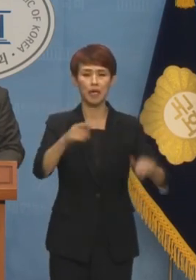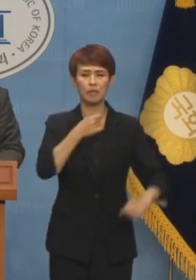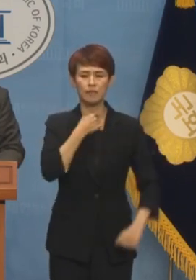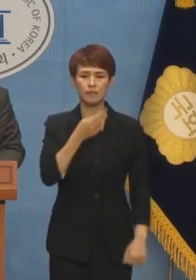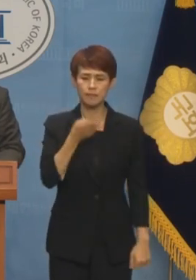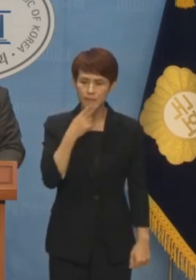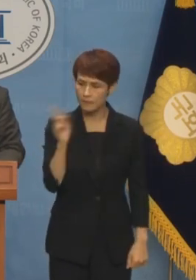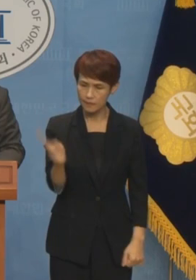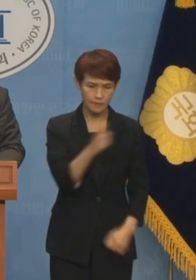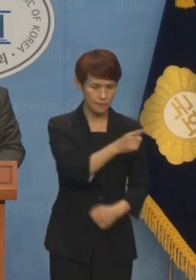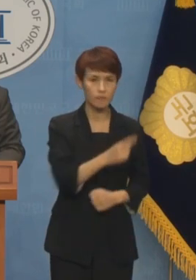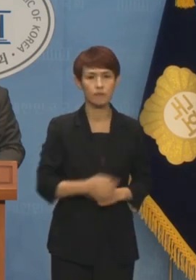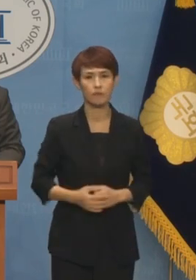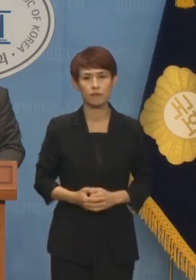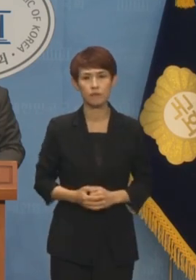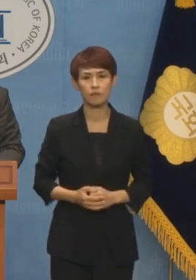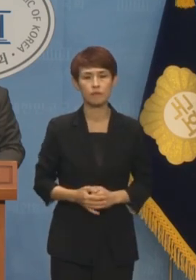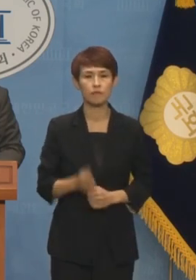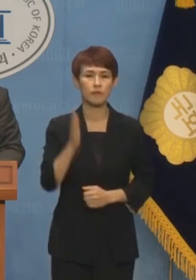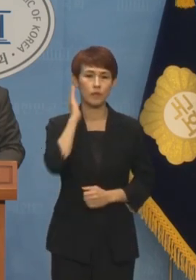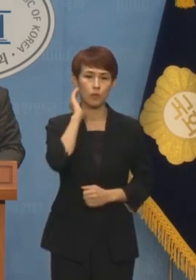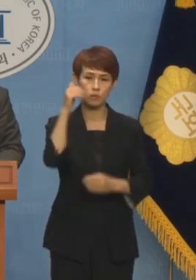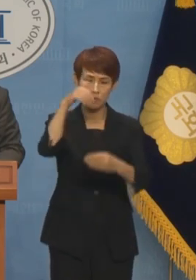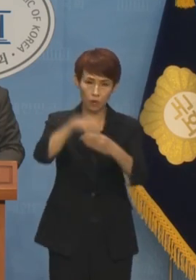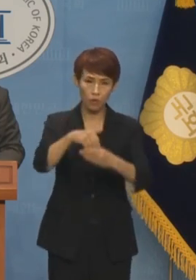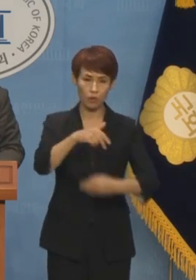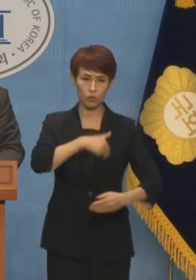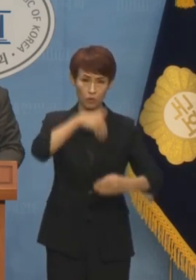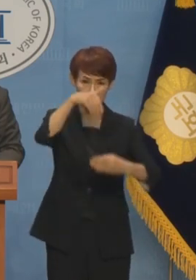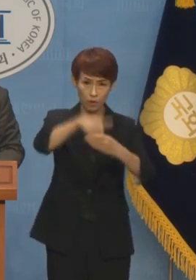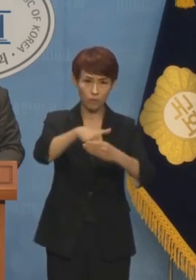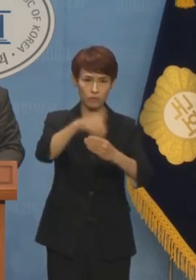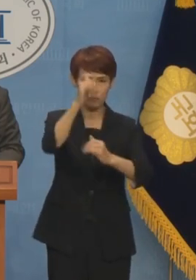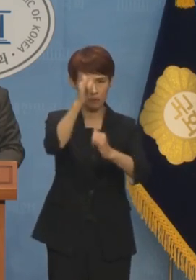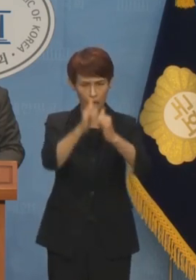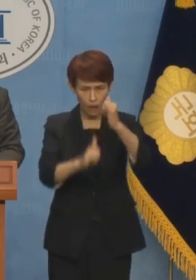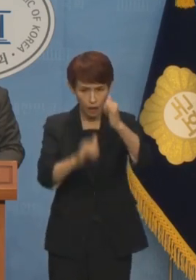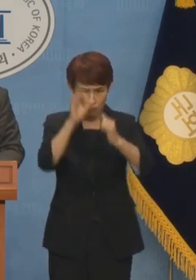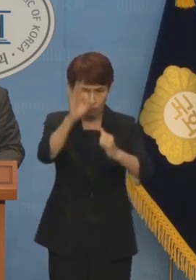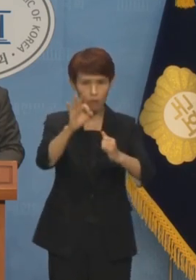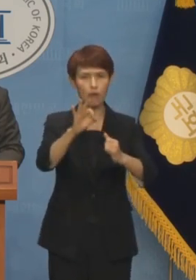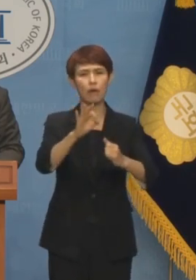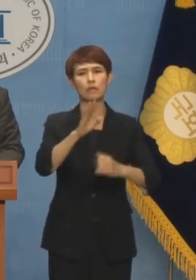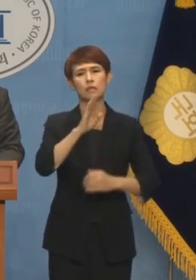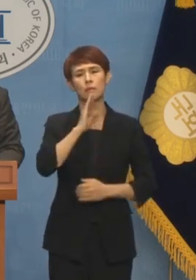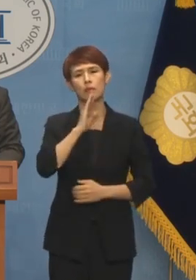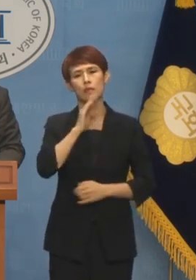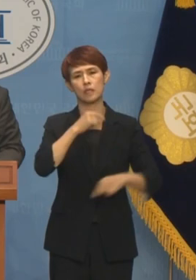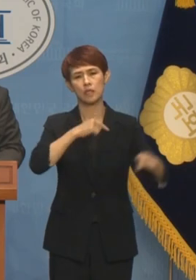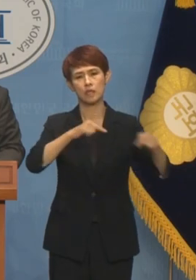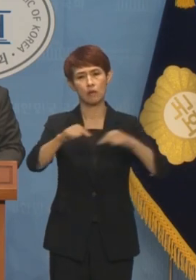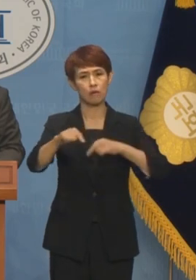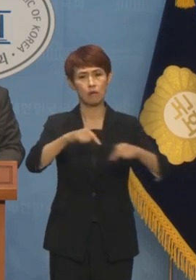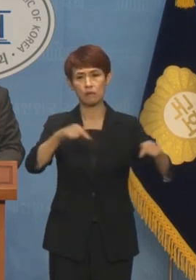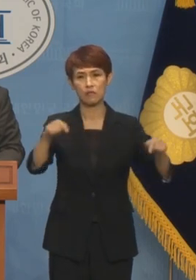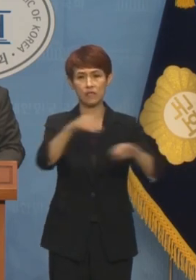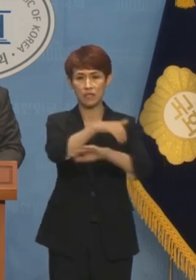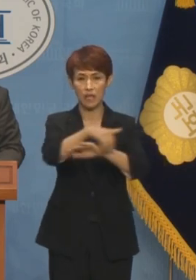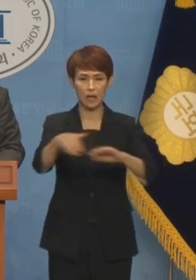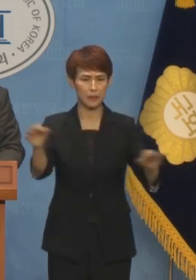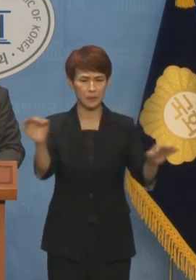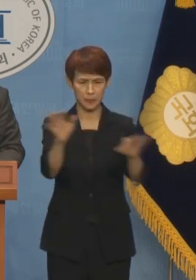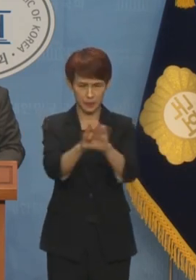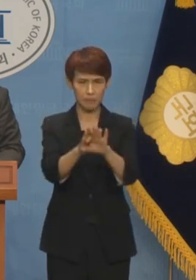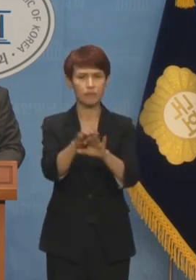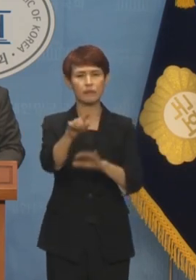보입니다. 지난 대선과 총선은 대한민국 역사상 정책이 실종된 최악의 선거였습니다. 현재에 대한